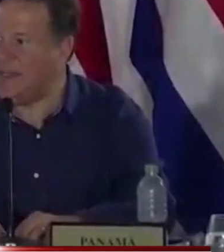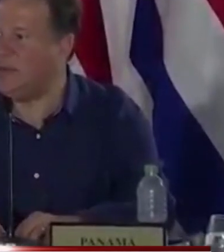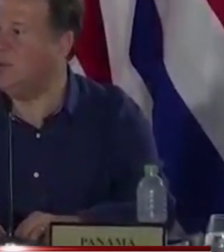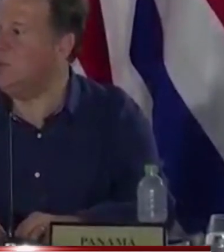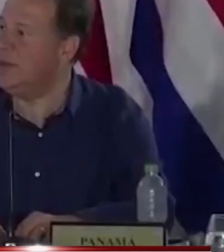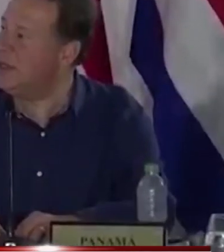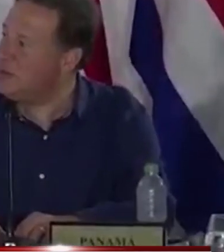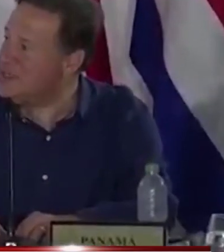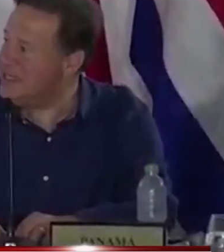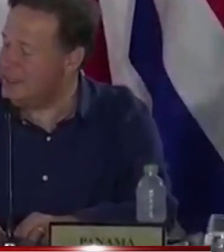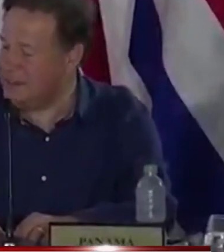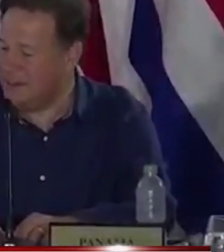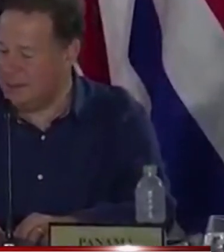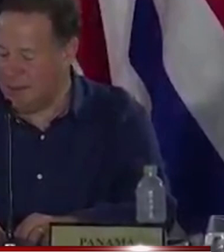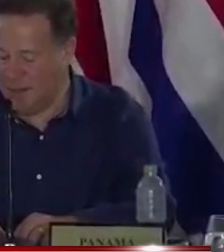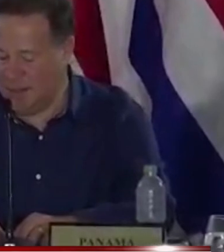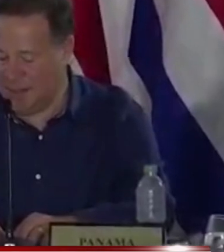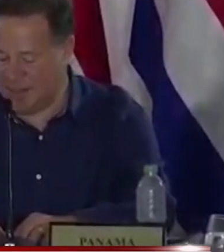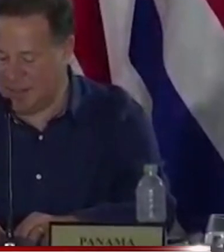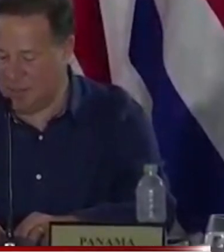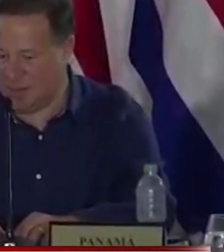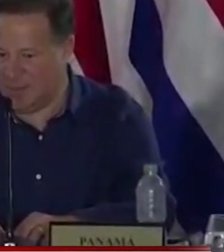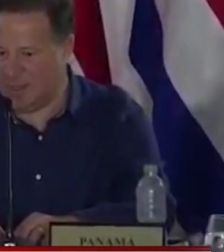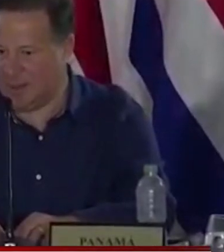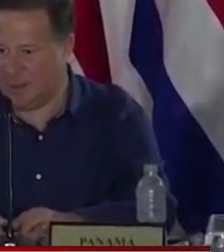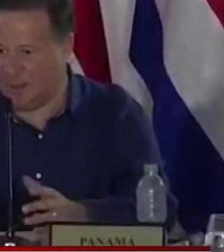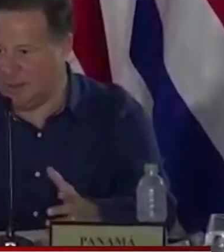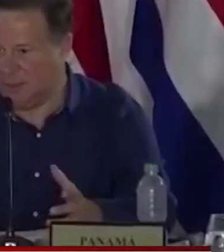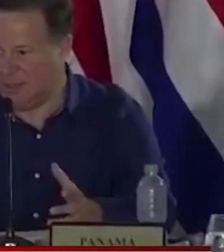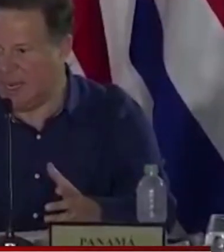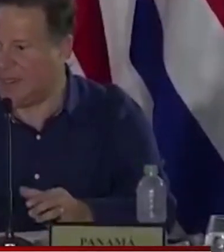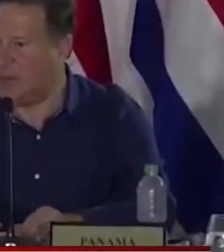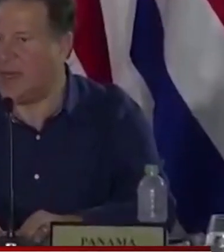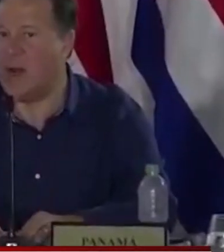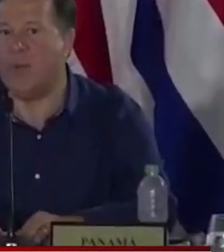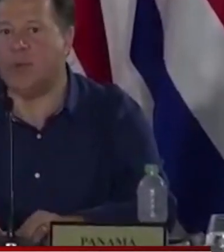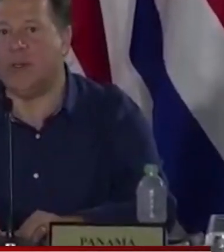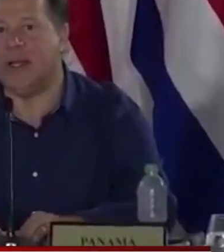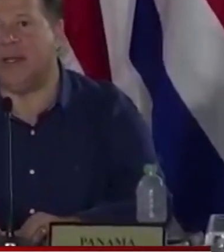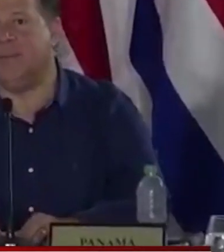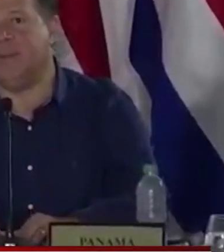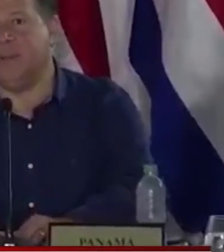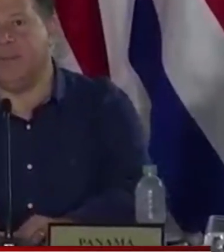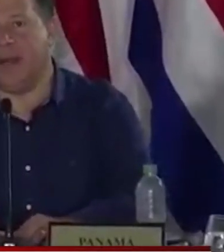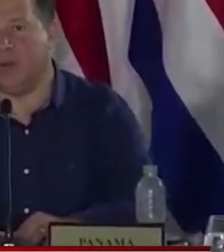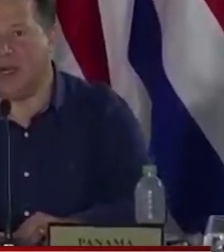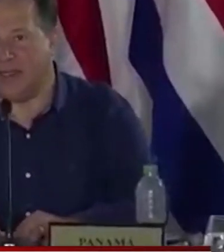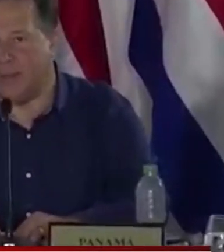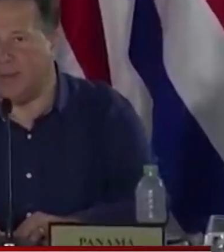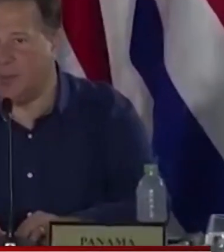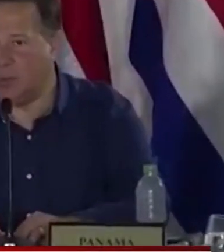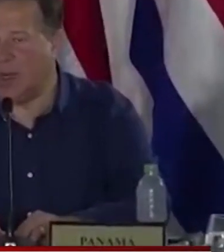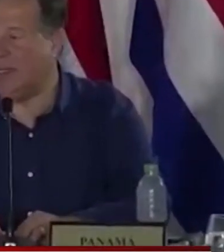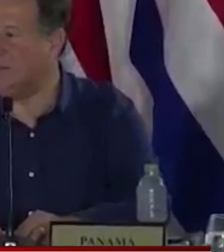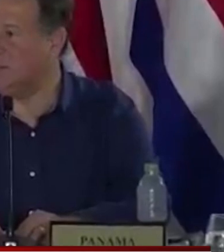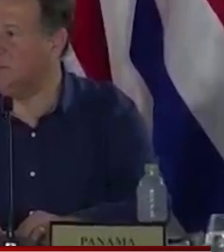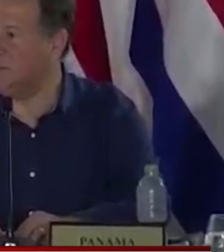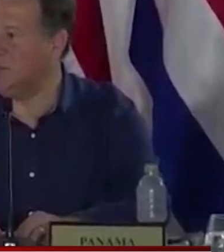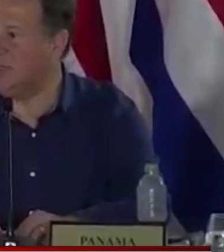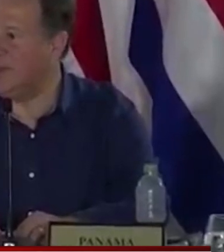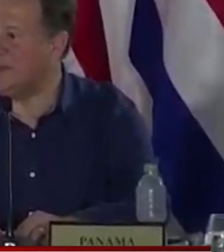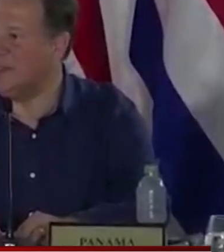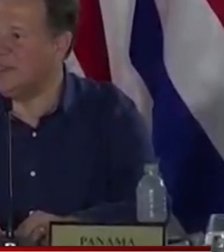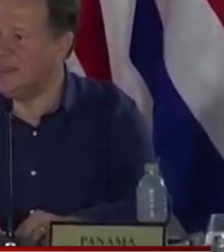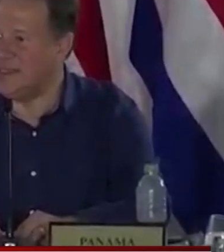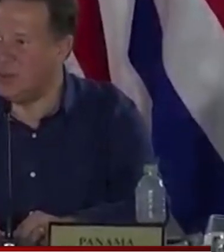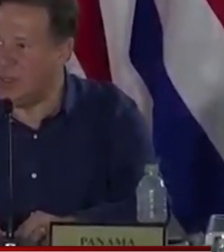el flujo expedito, los turistas que nos visiten, y ha sido también, será esta una gran oportunidad para tocar temas puntuales, como